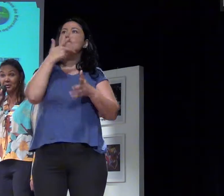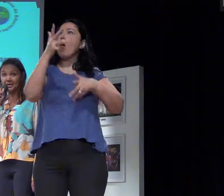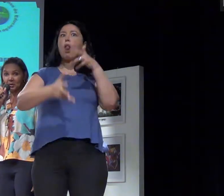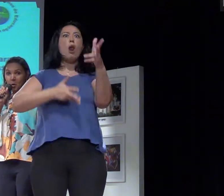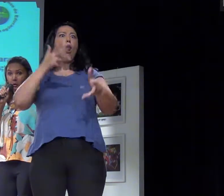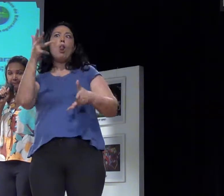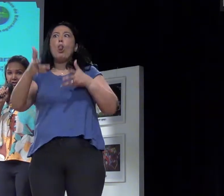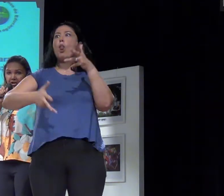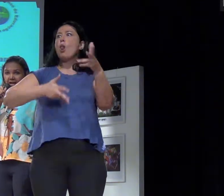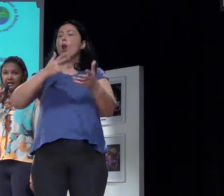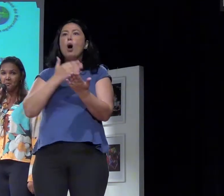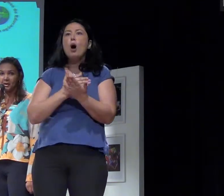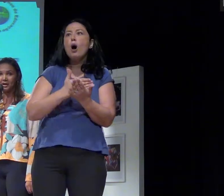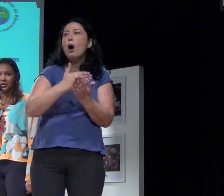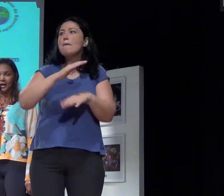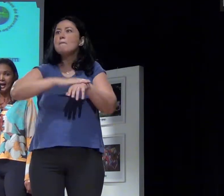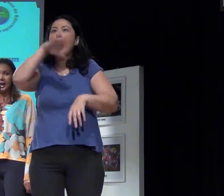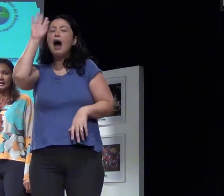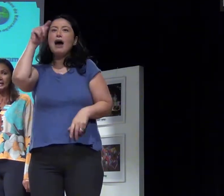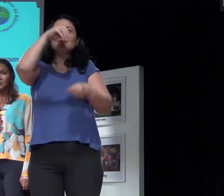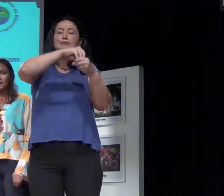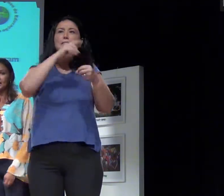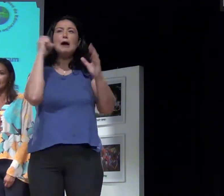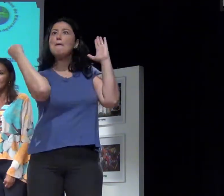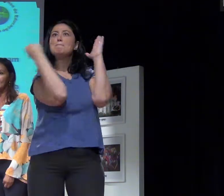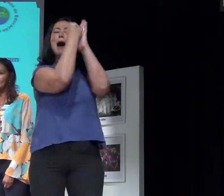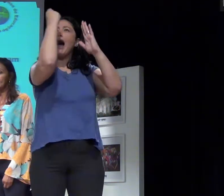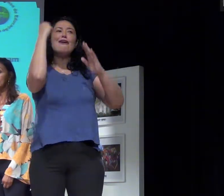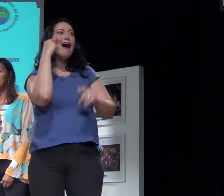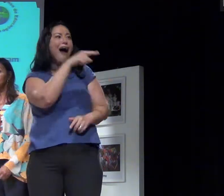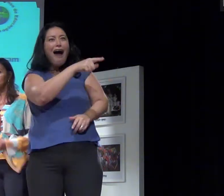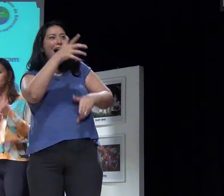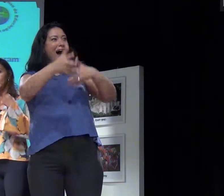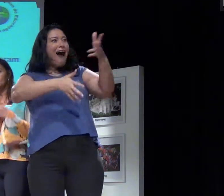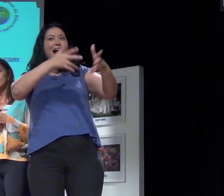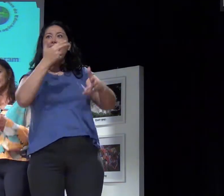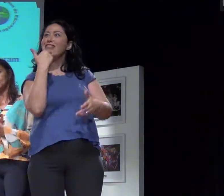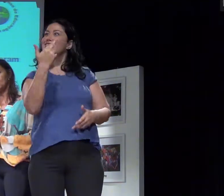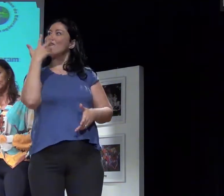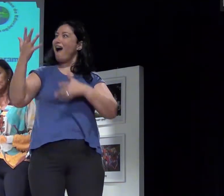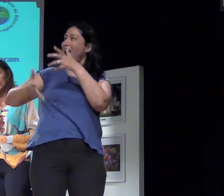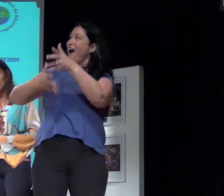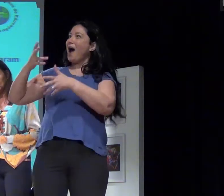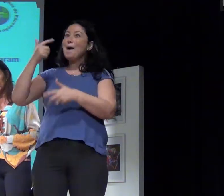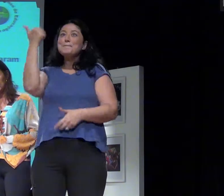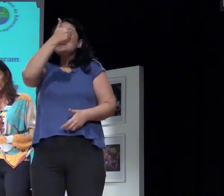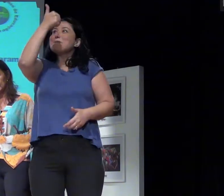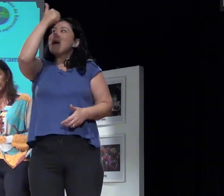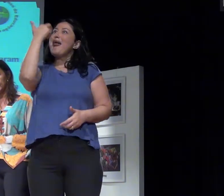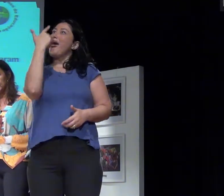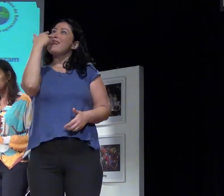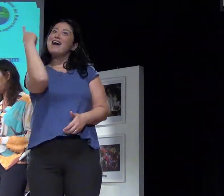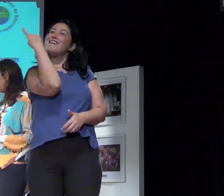para a nossa escola. A partir daí, realmente, a língua de sinais era a língua que foi reconhecida como primeira língua